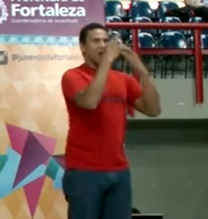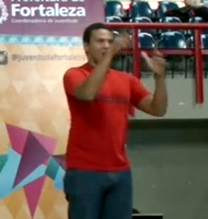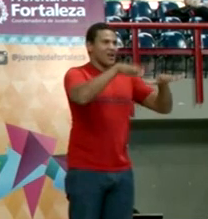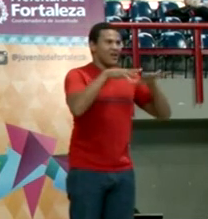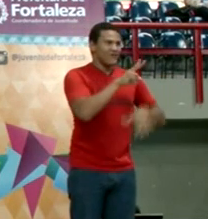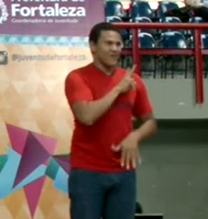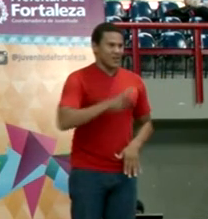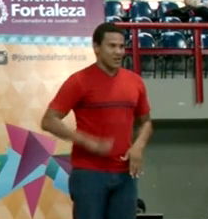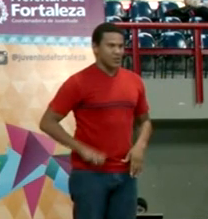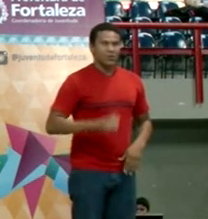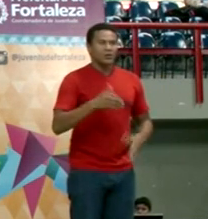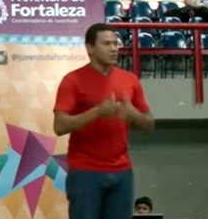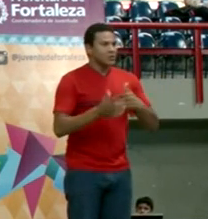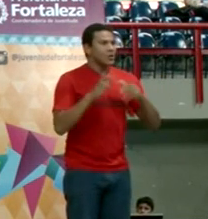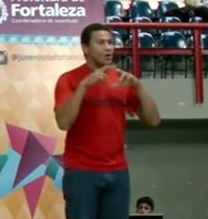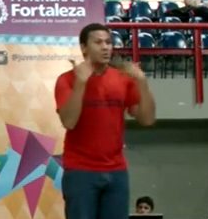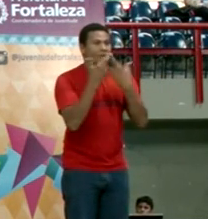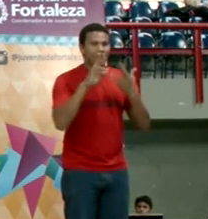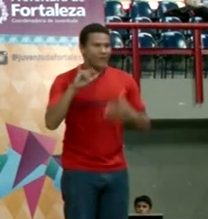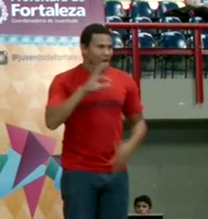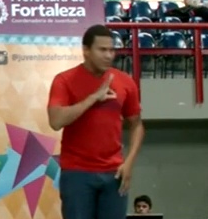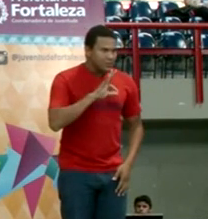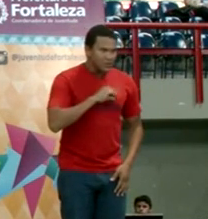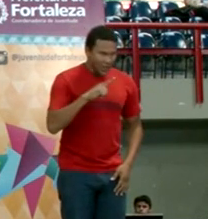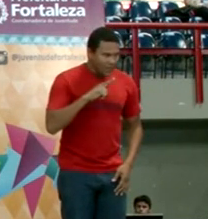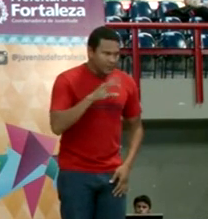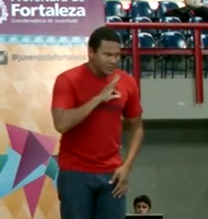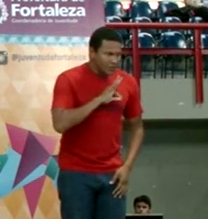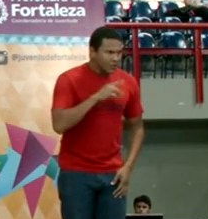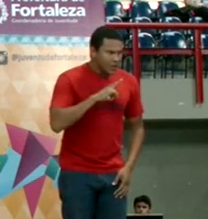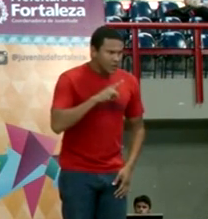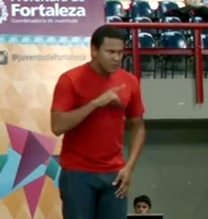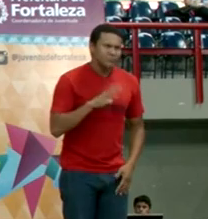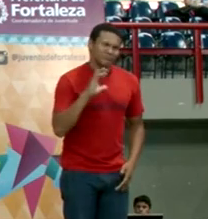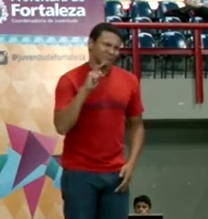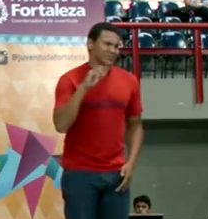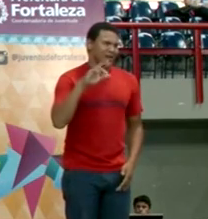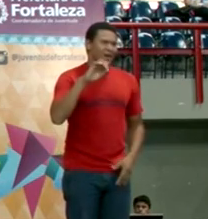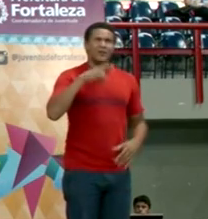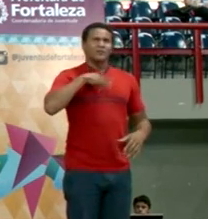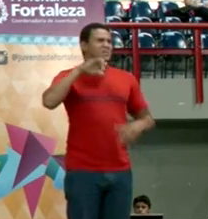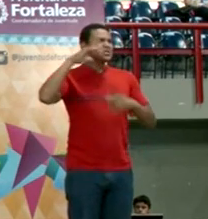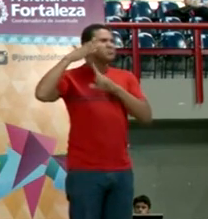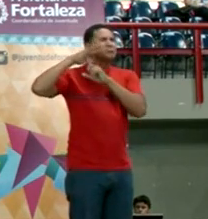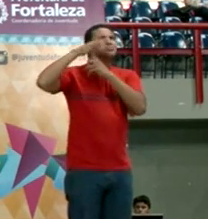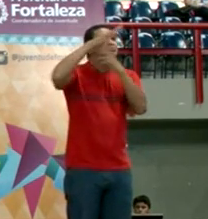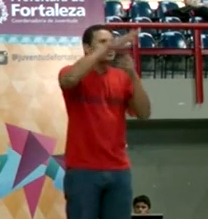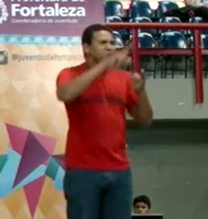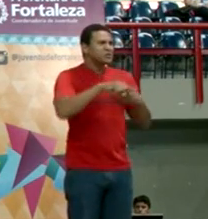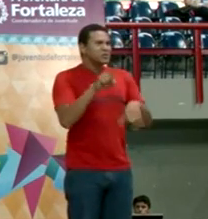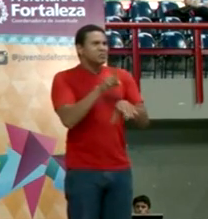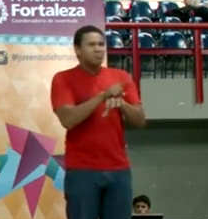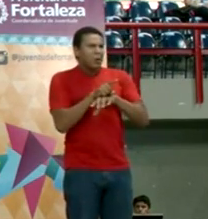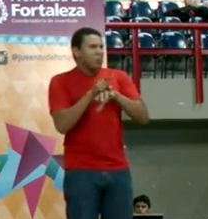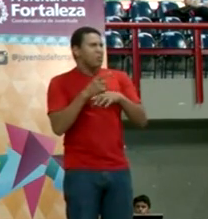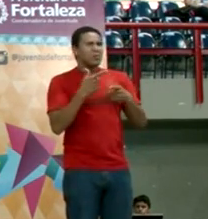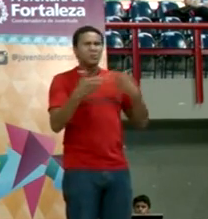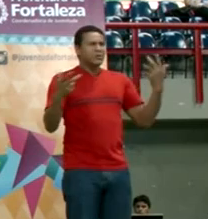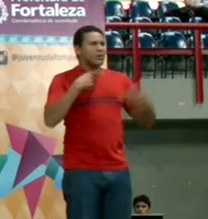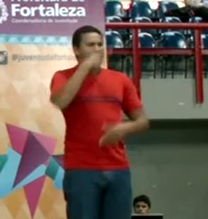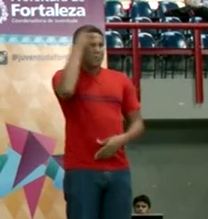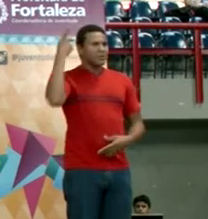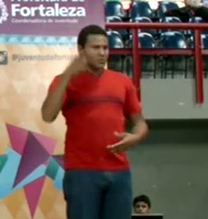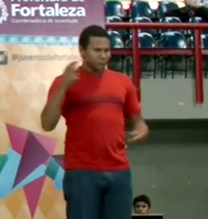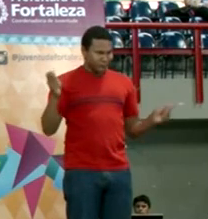Vereadores. Aonde for a reunião, vai ter policial vigiando? Vai. E helicóptero, tanque e batedor. Não tem como tu